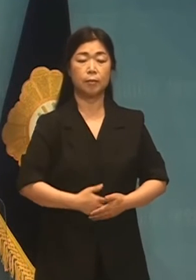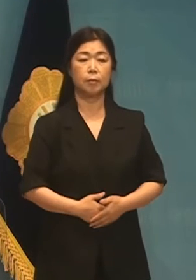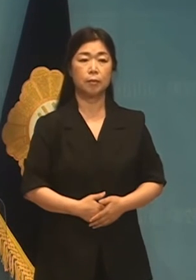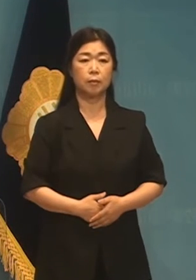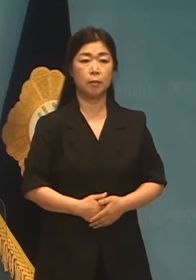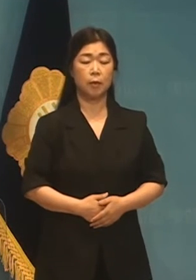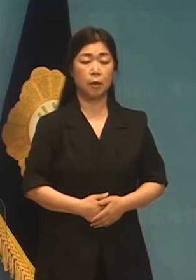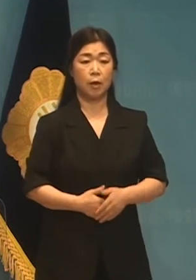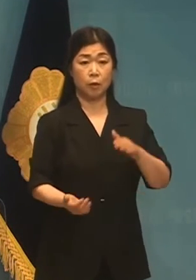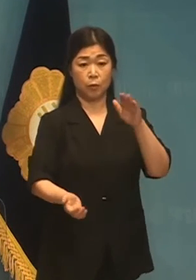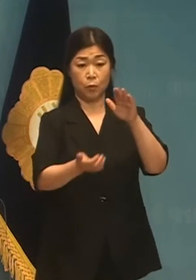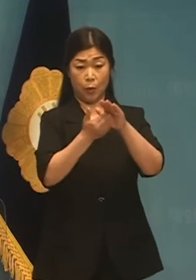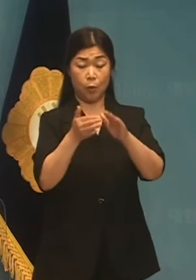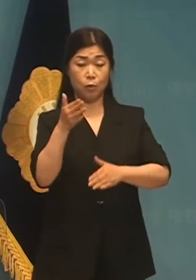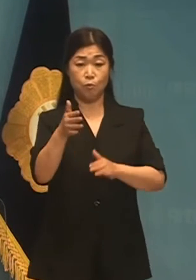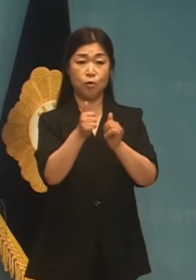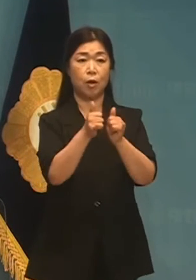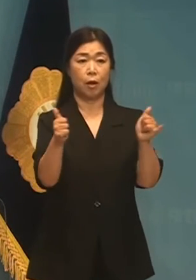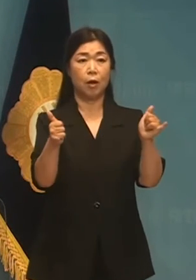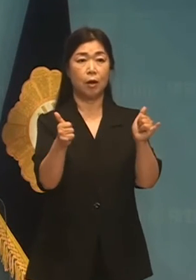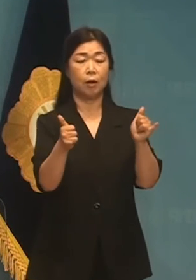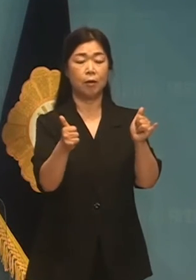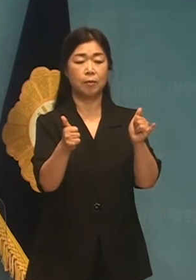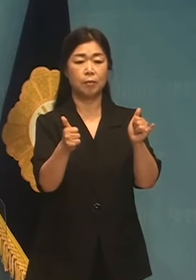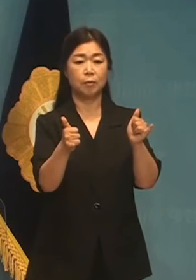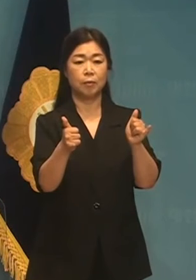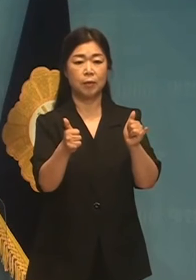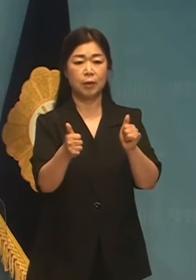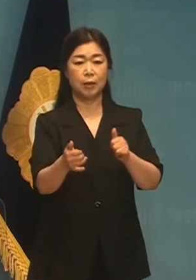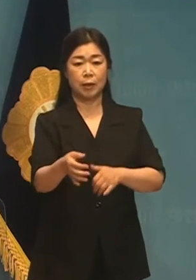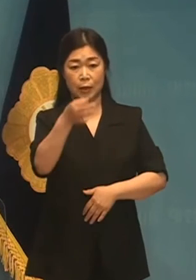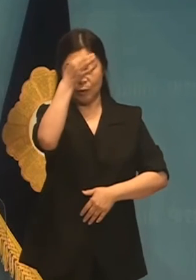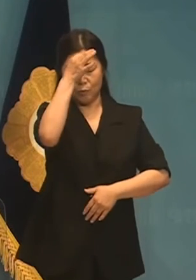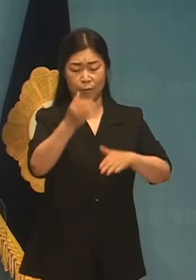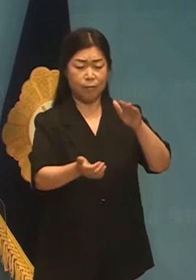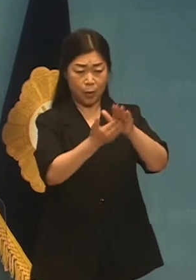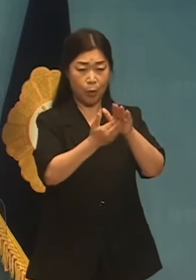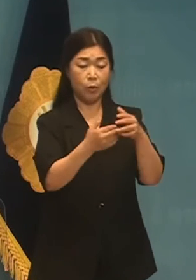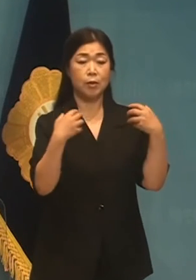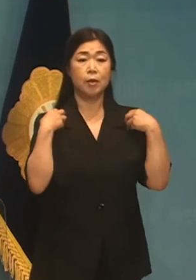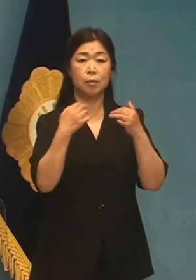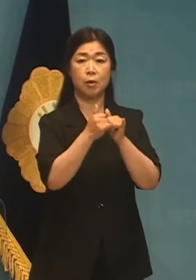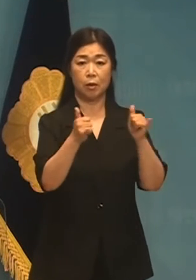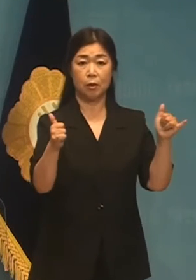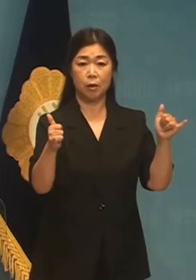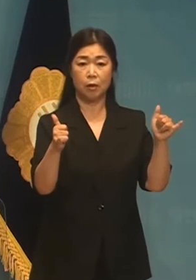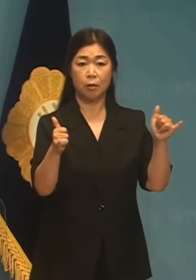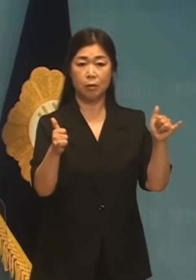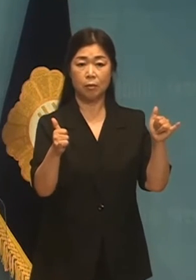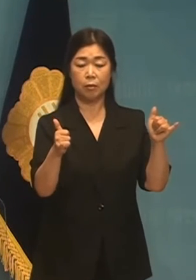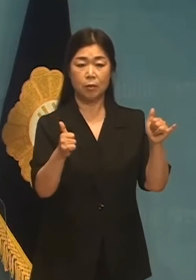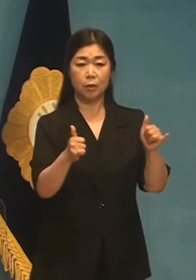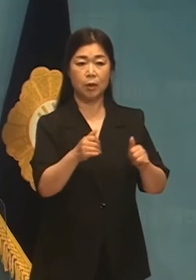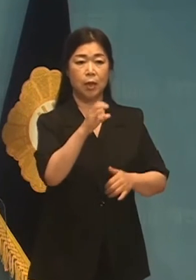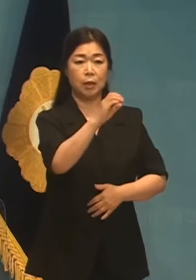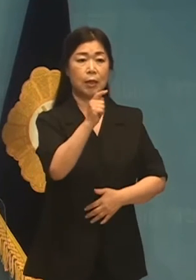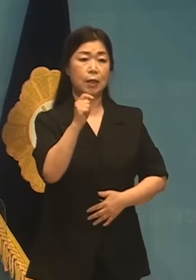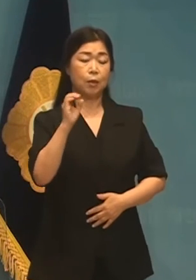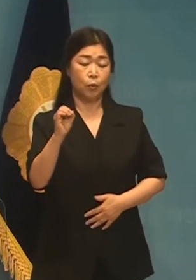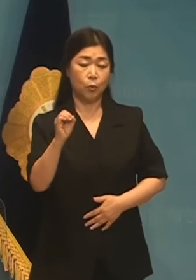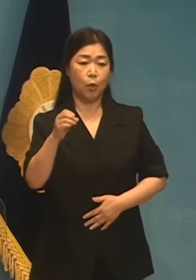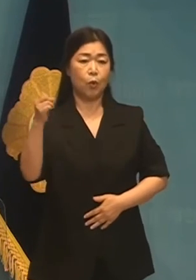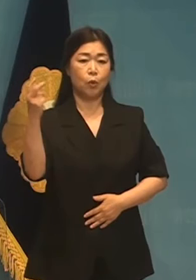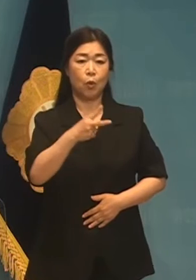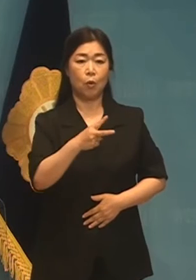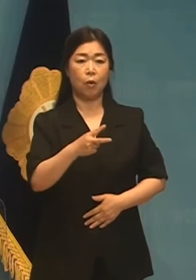최고의 전문가 집단이 최고의 기술 책임자, 즉 CTO, 그리고